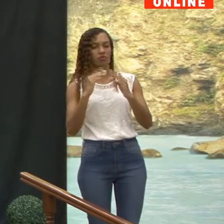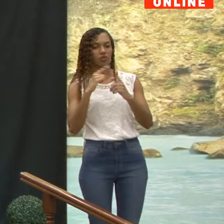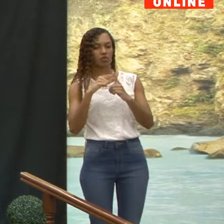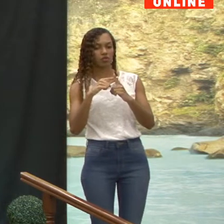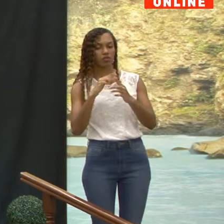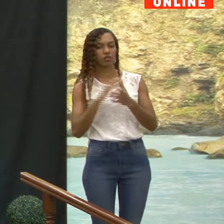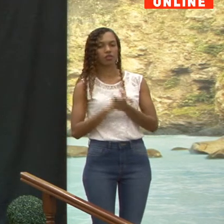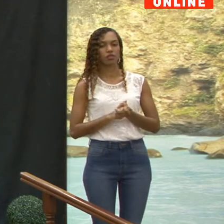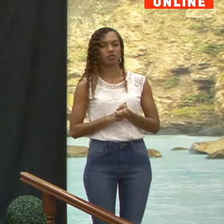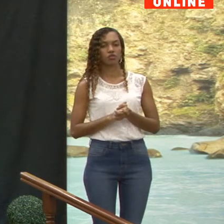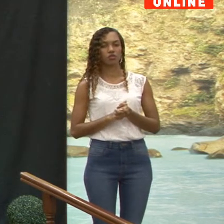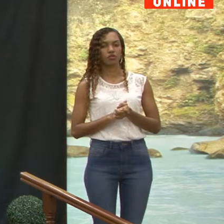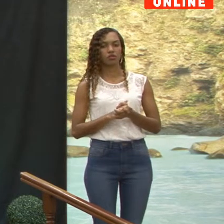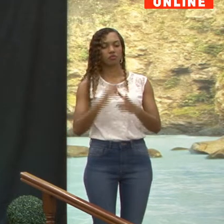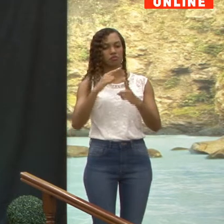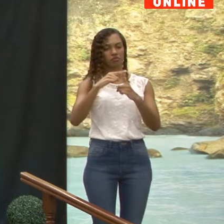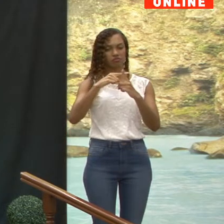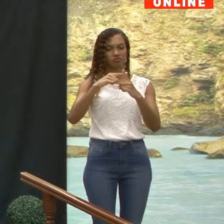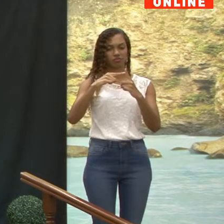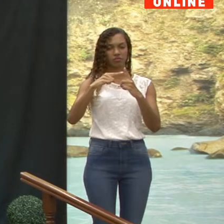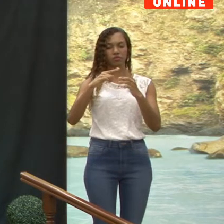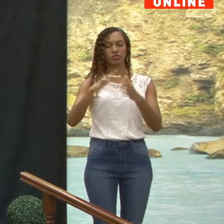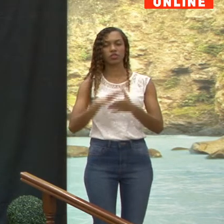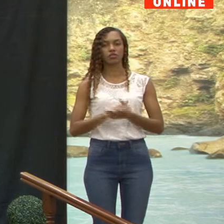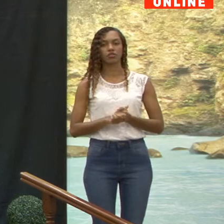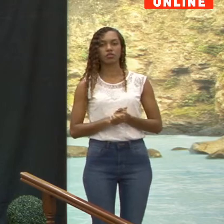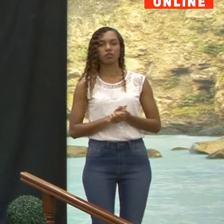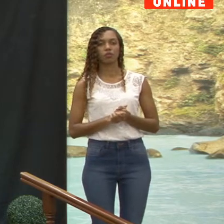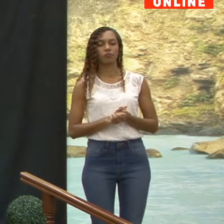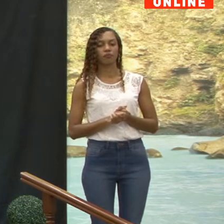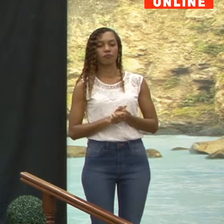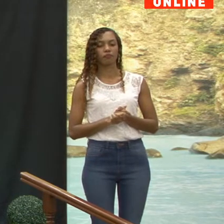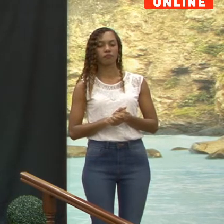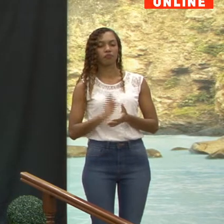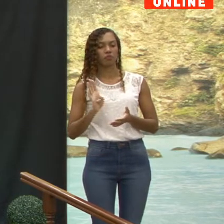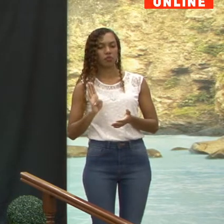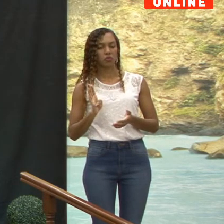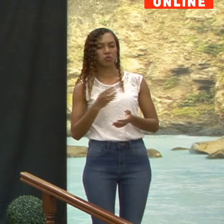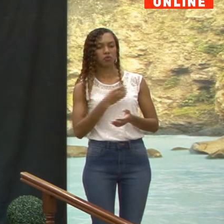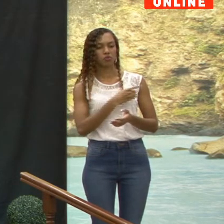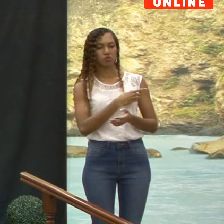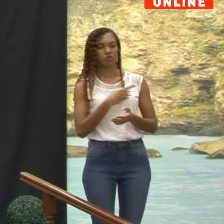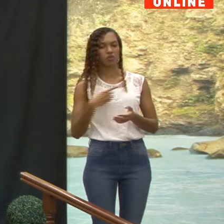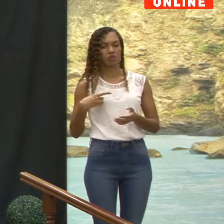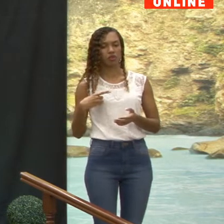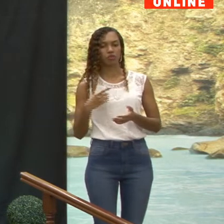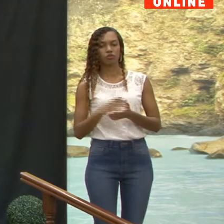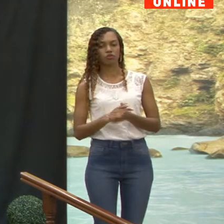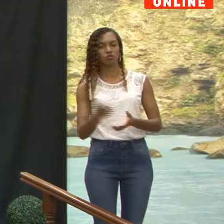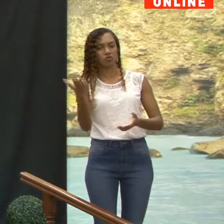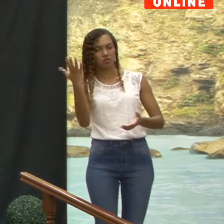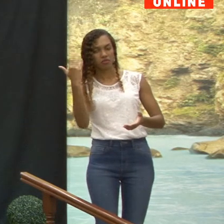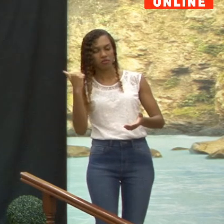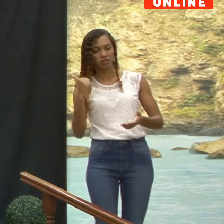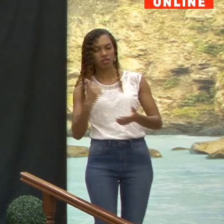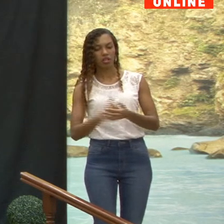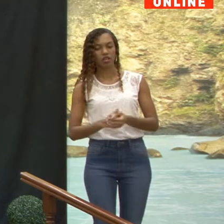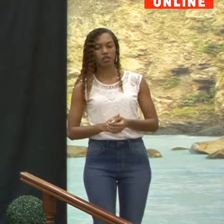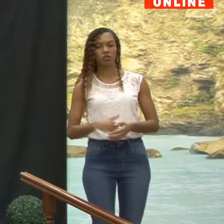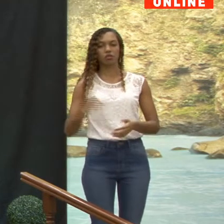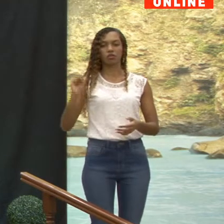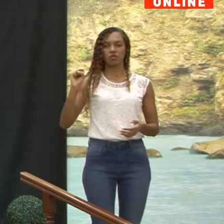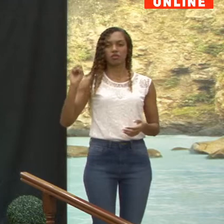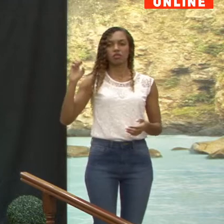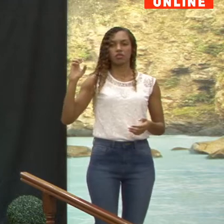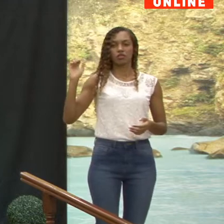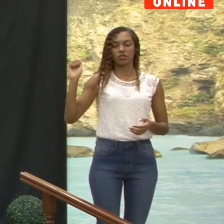mediana, e quando 4 diáconos veio com 4 salvas que colocou em cima da mesa, encheu assim a